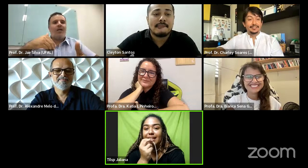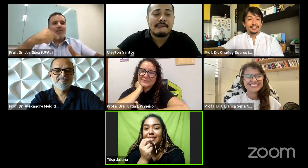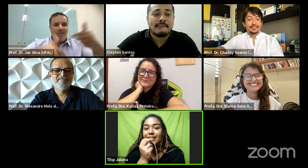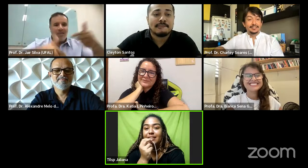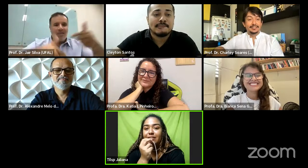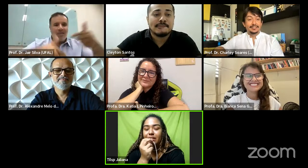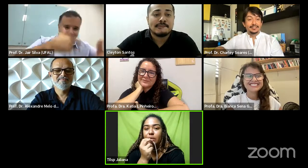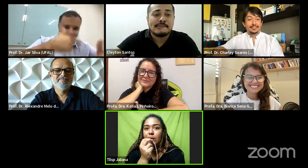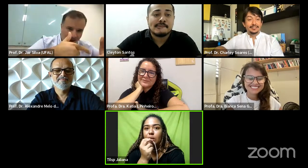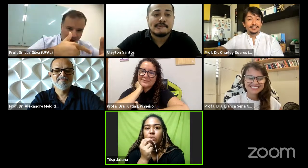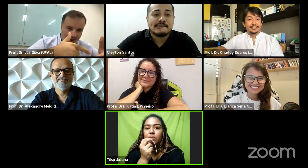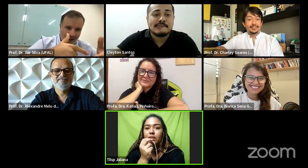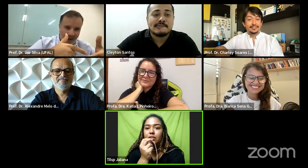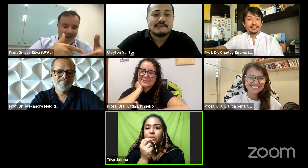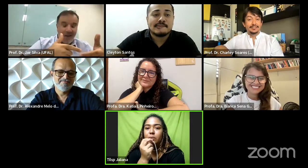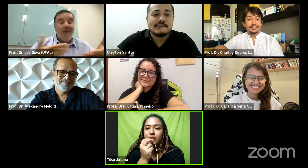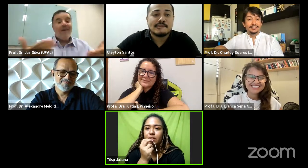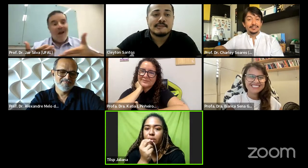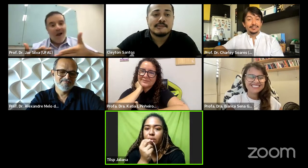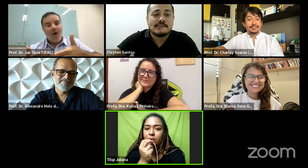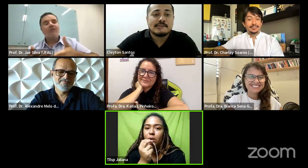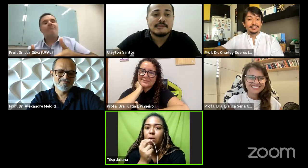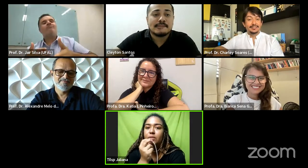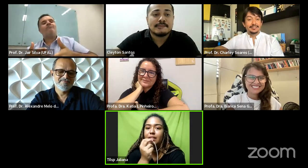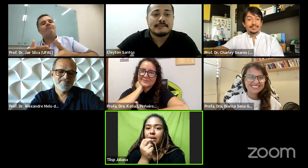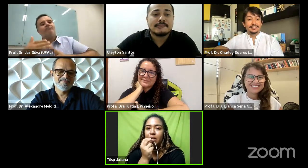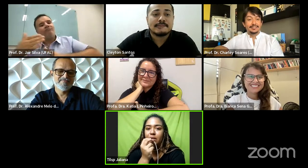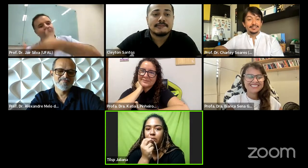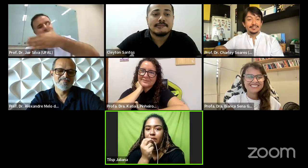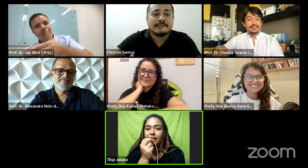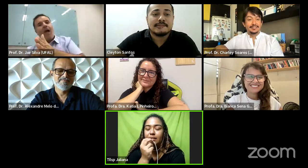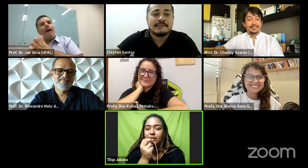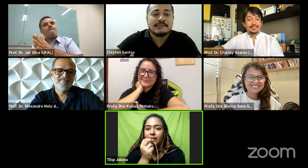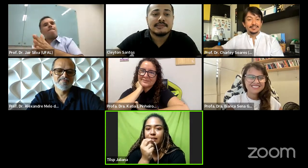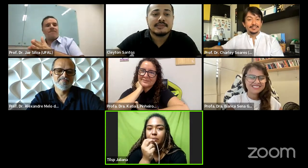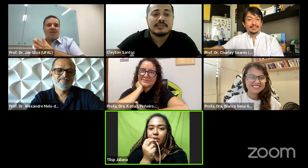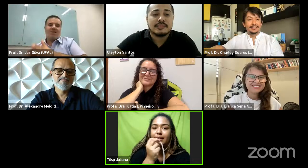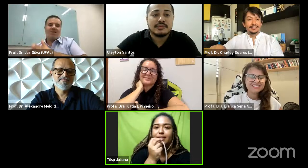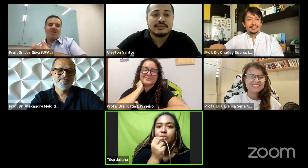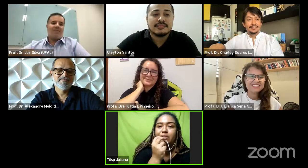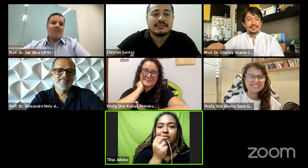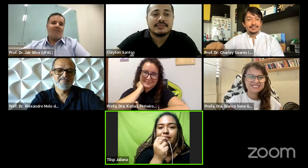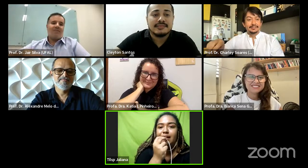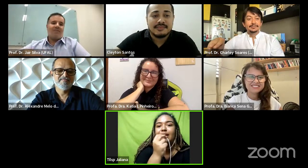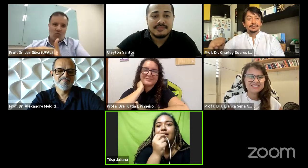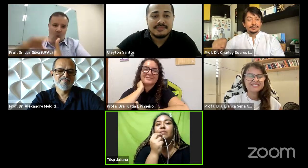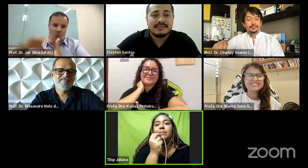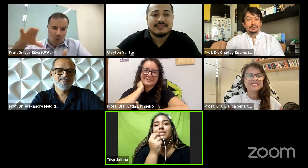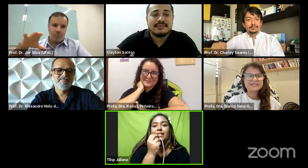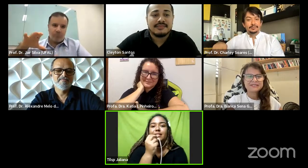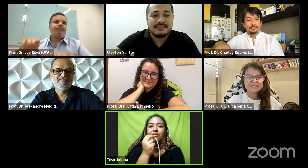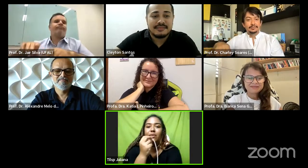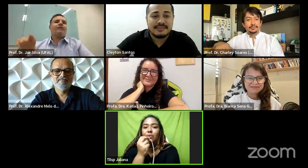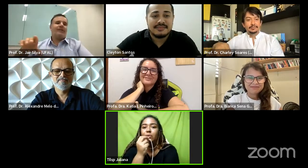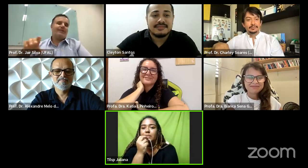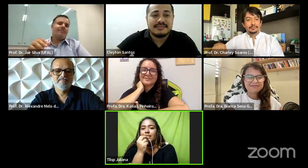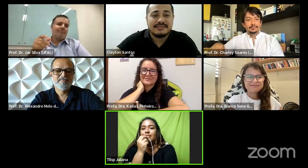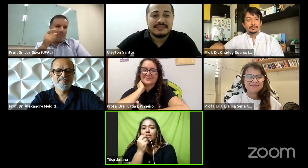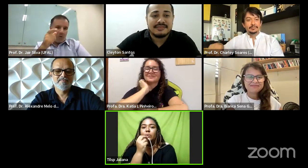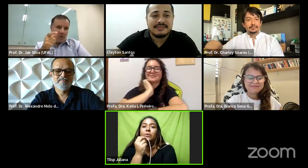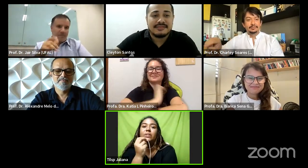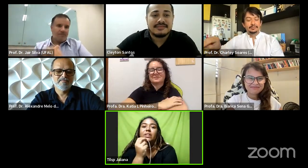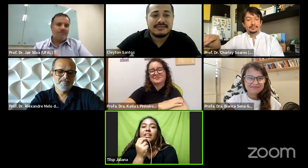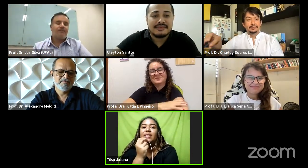Então é muito interessante de ver que um aluno que foi bolsista do corpus, que trabalhou, né, dentro desse processo do inventário, pesquisa, foi